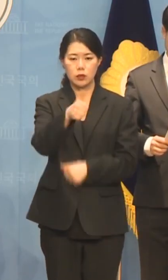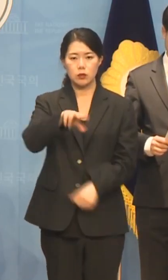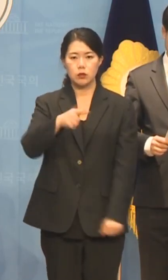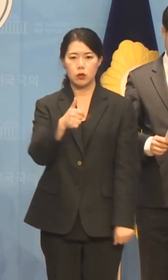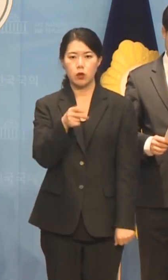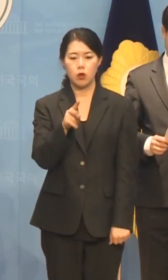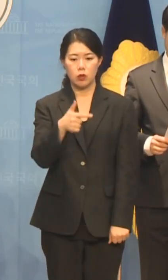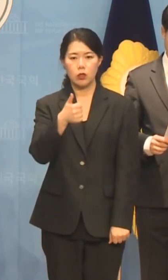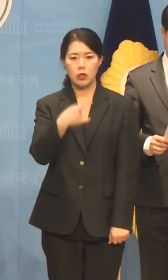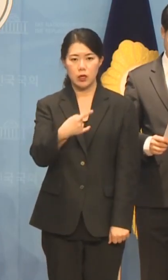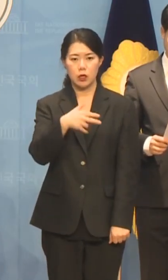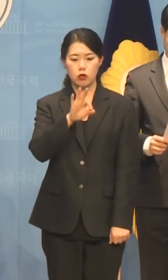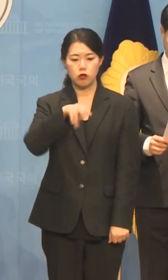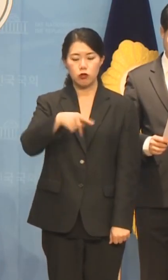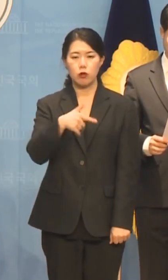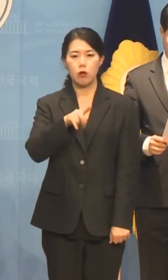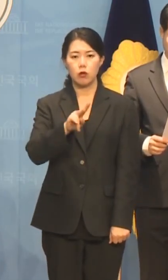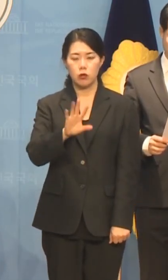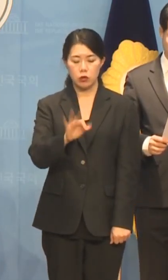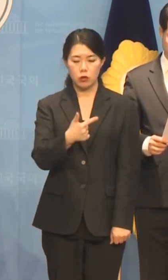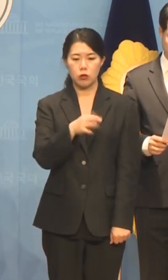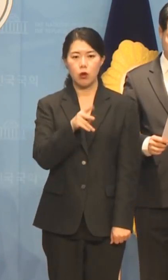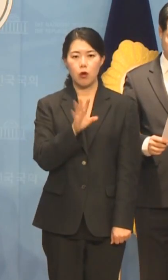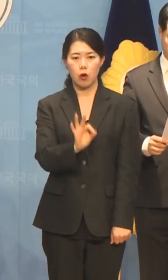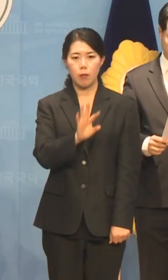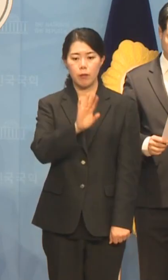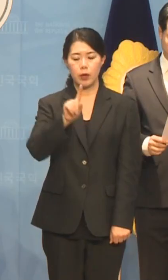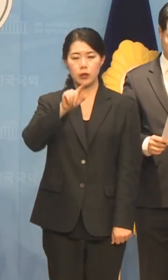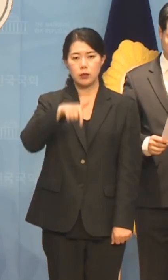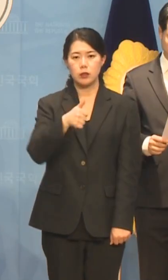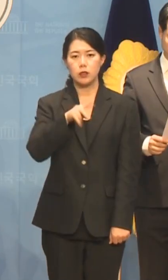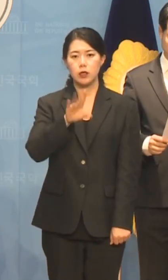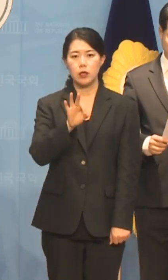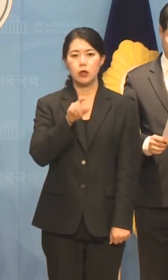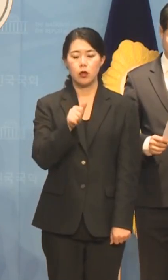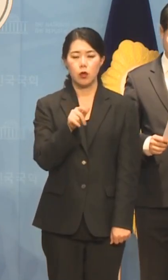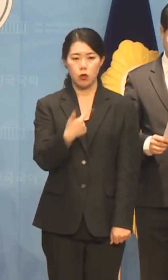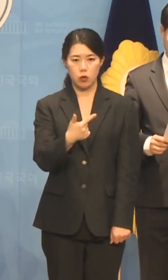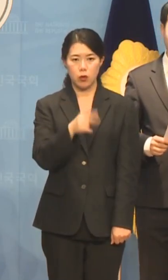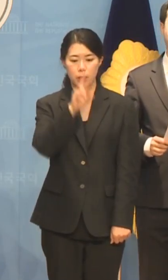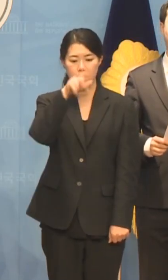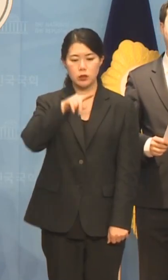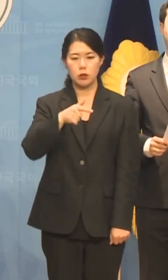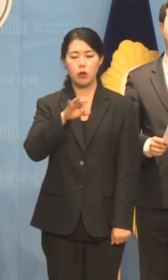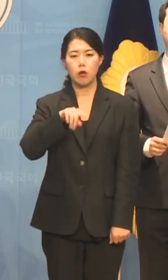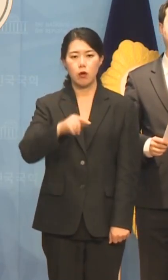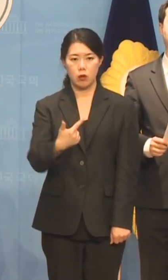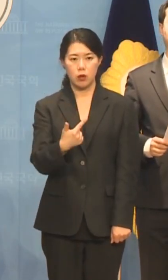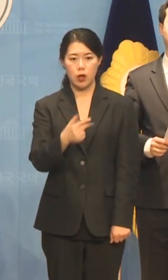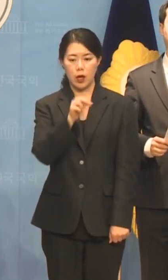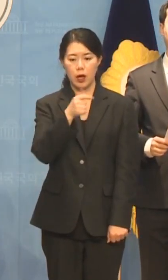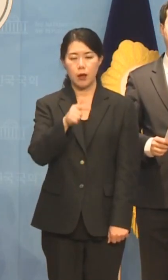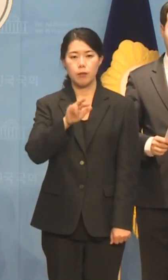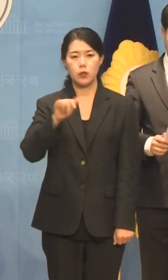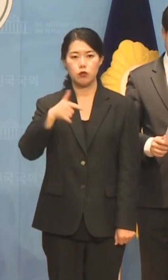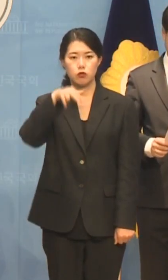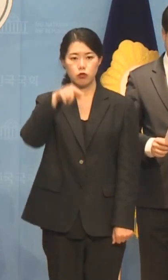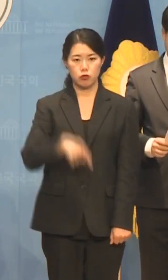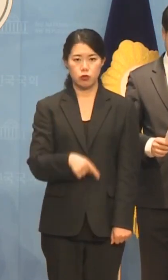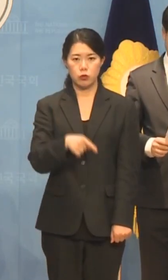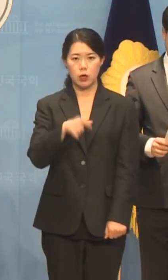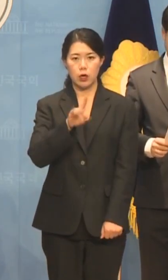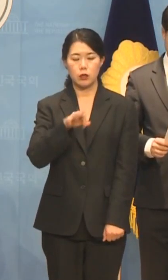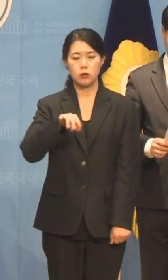전현희, 윤건영, 이해식, 박상혁, 김동아, 김영환, 박선원, 이성윤, 한민수, 강청희,